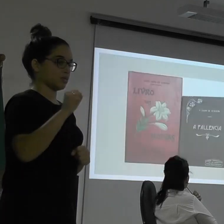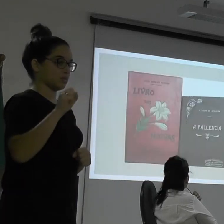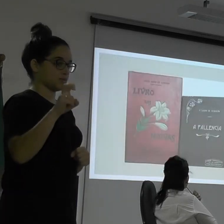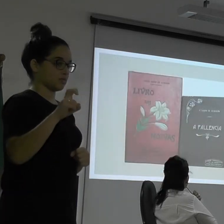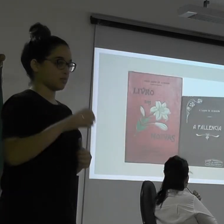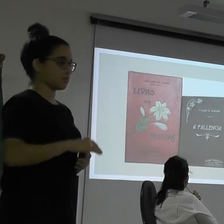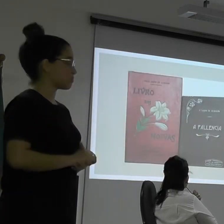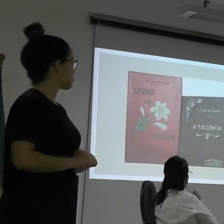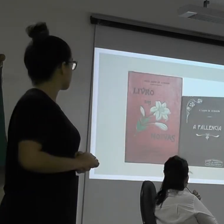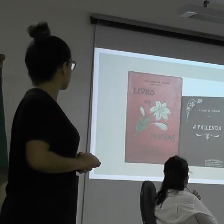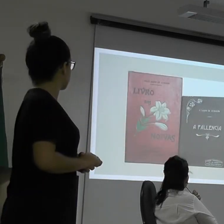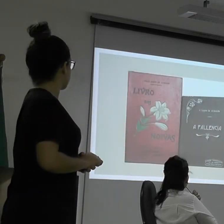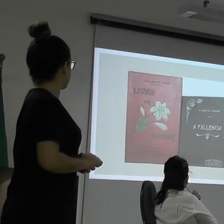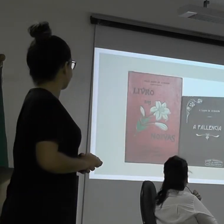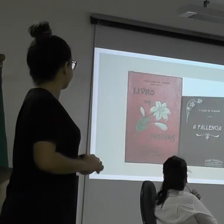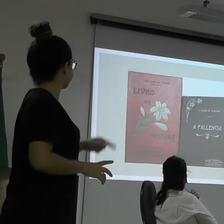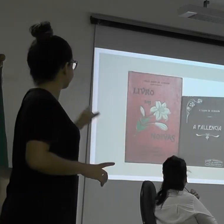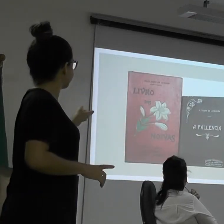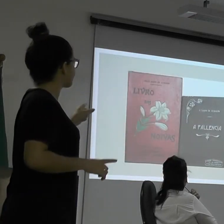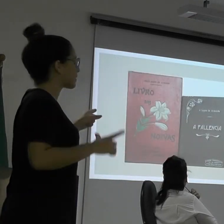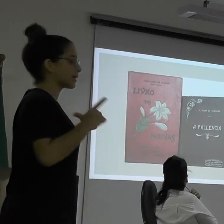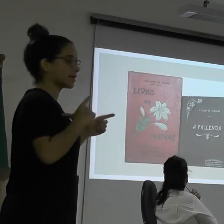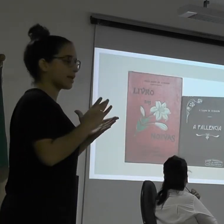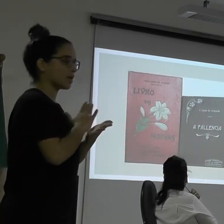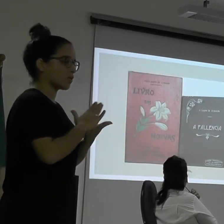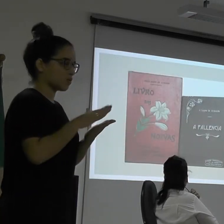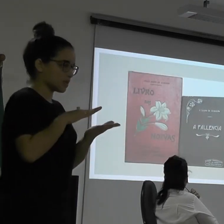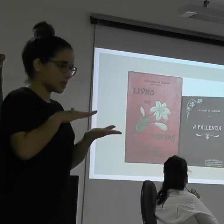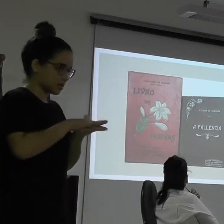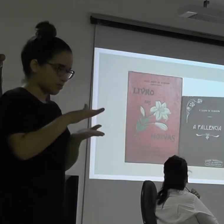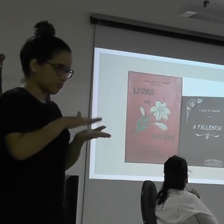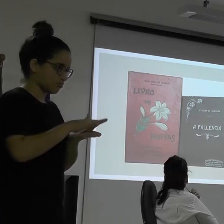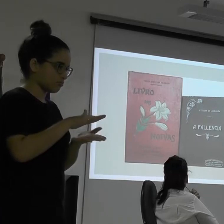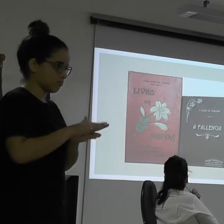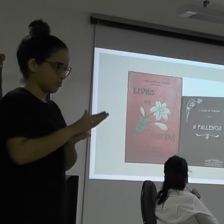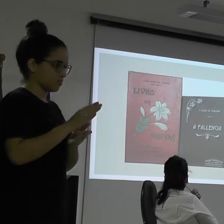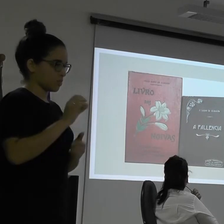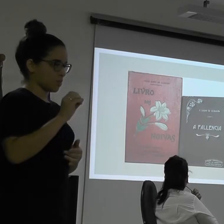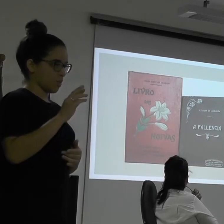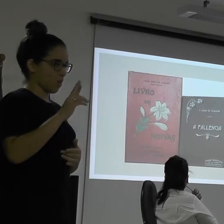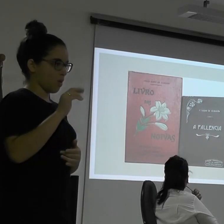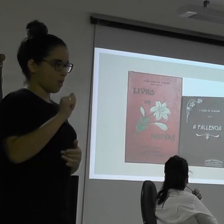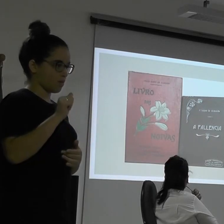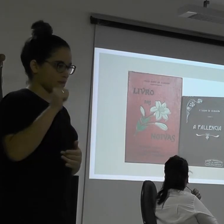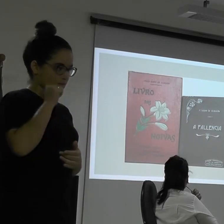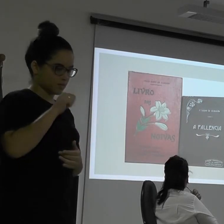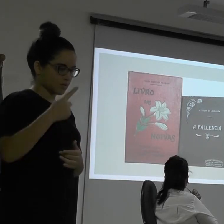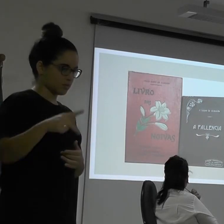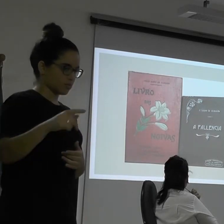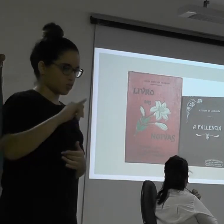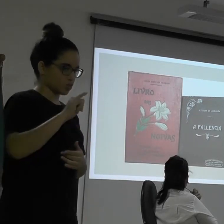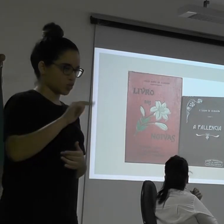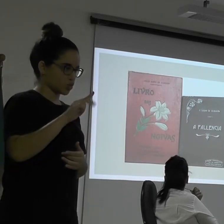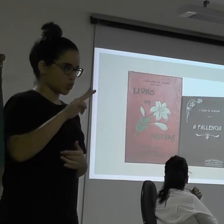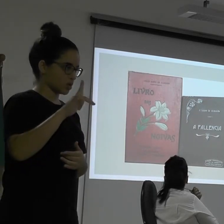próximo. Bom, aqui tem algumas edições das obras da Júlia Lopes de Almeida.